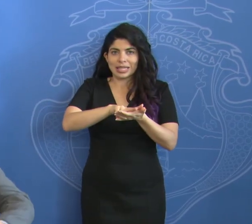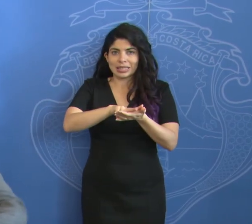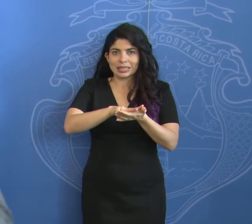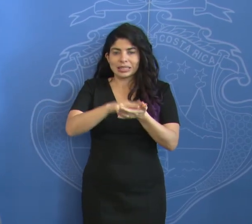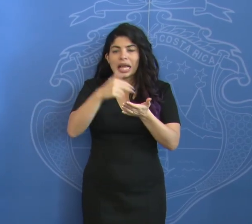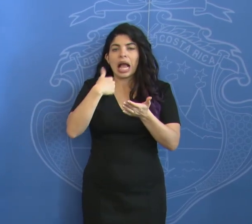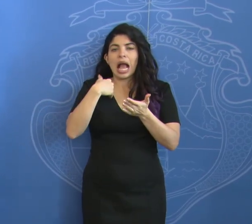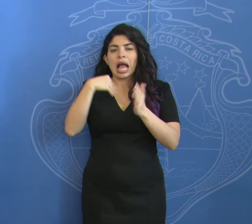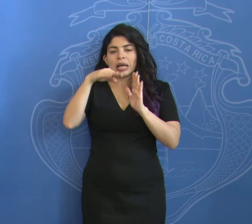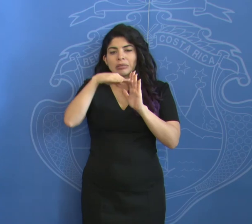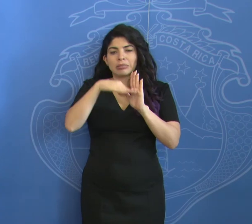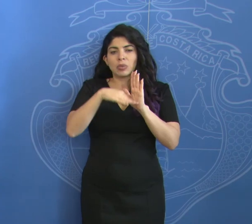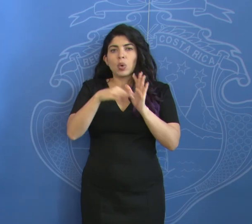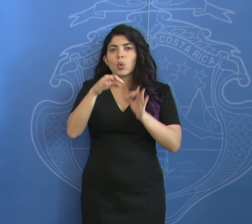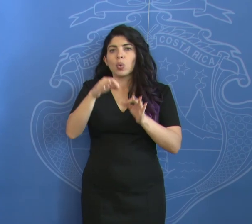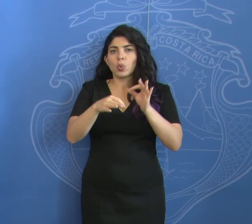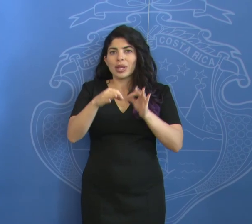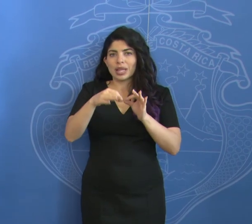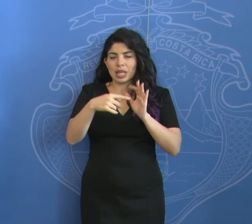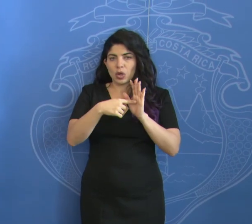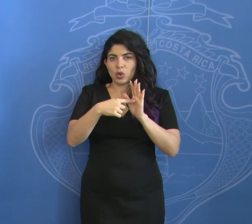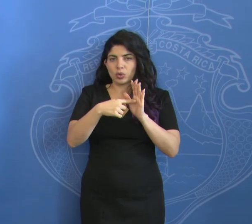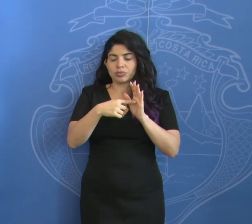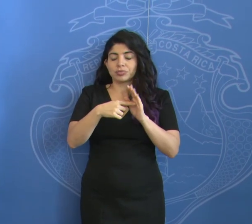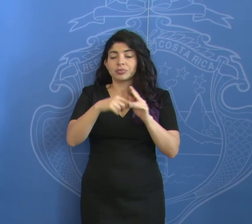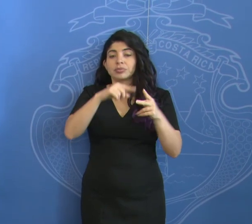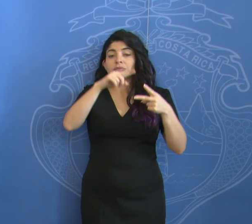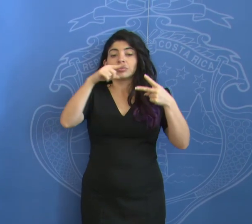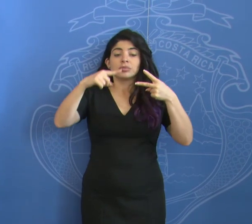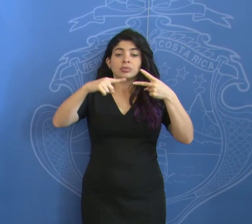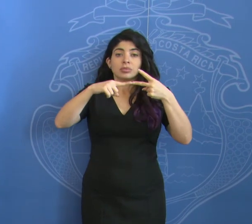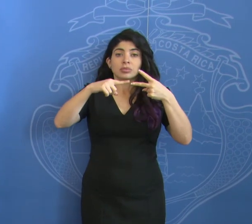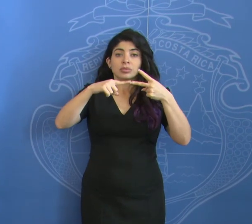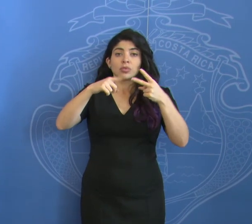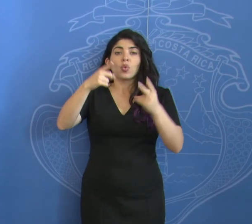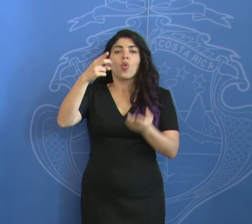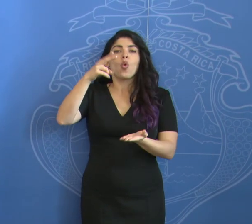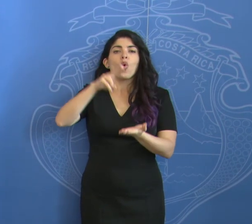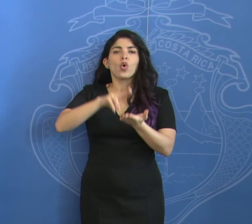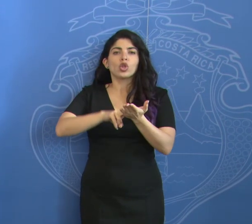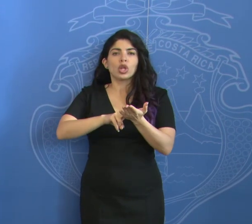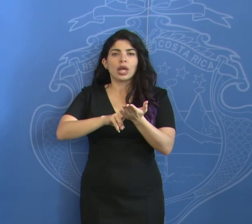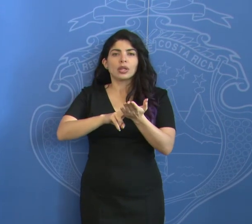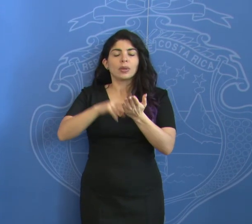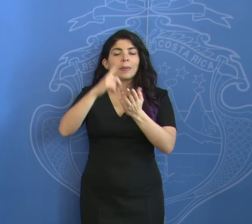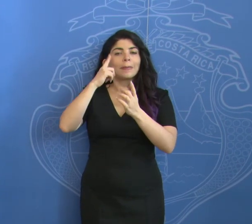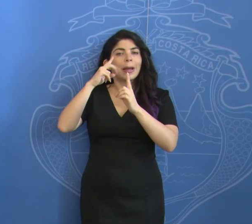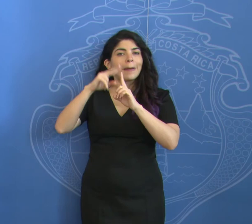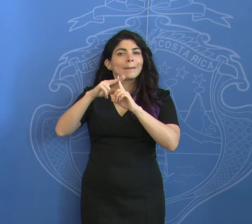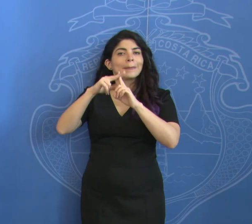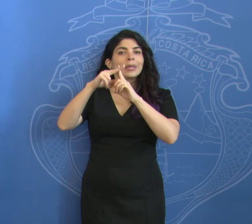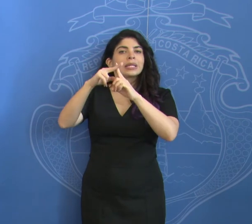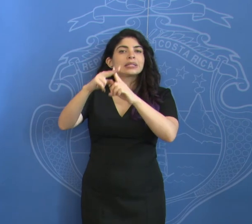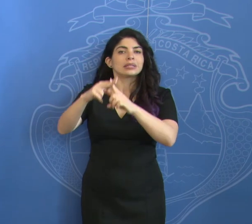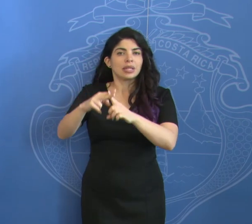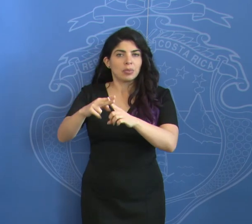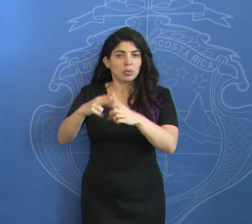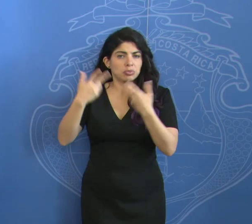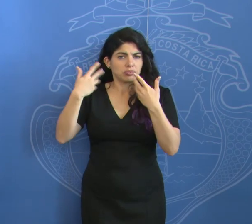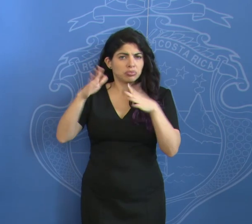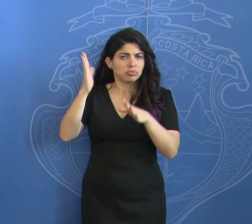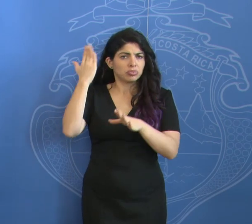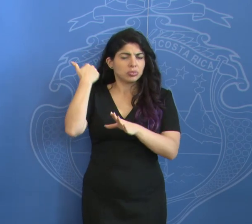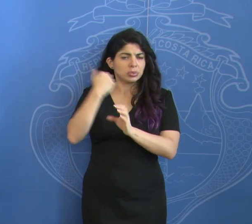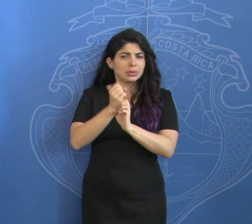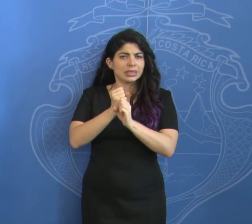marco jurídico, y el otro es un contrato de préstamo que ya se gestionó y que